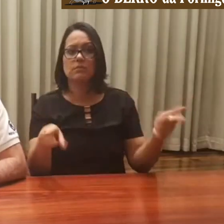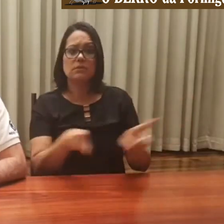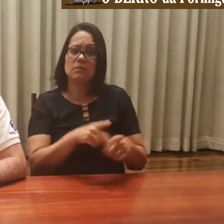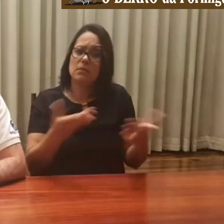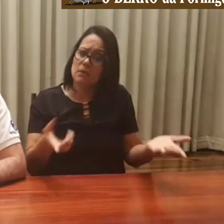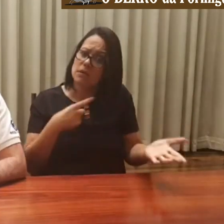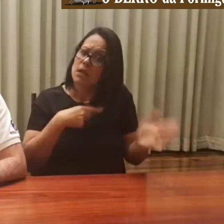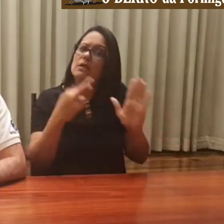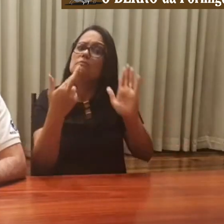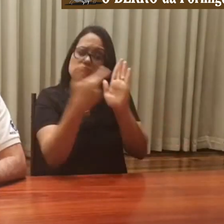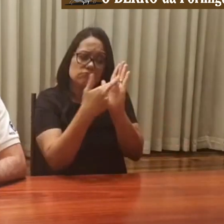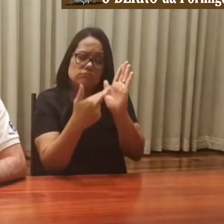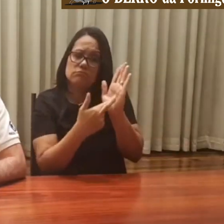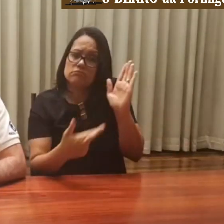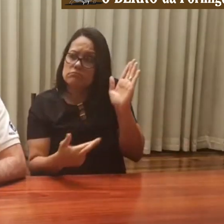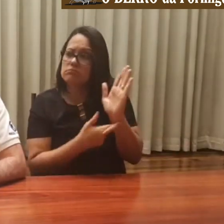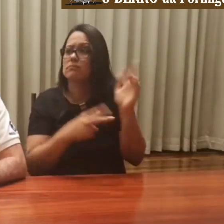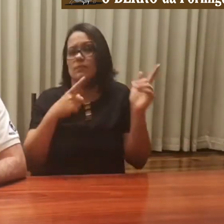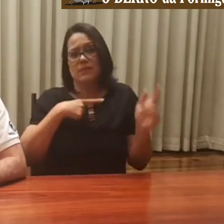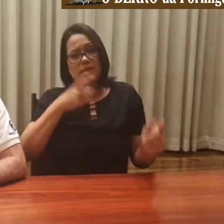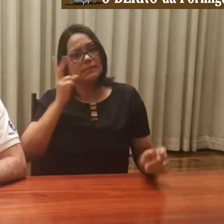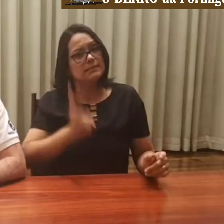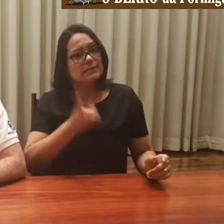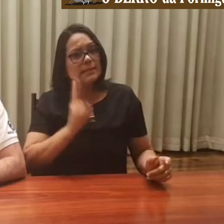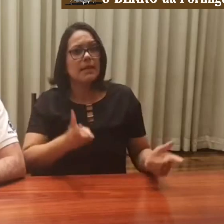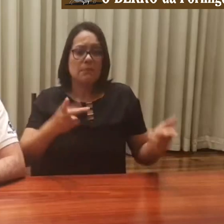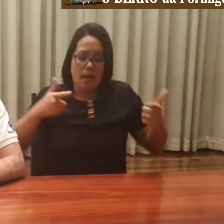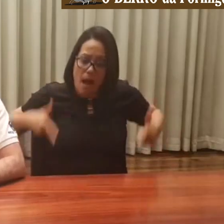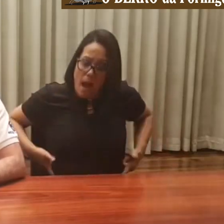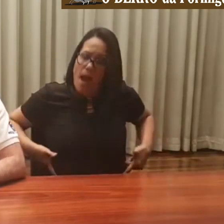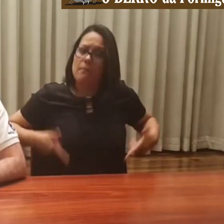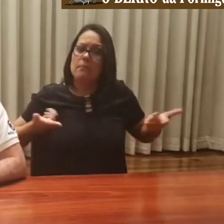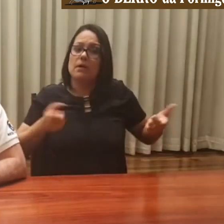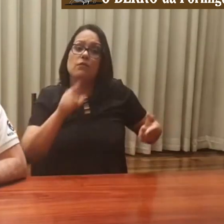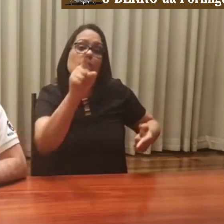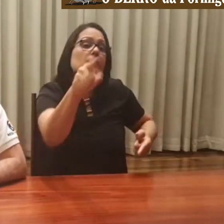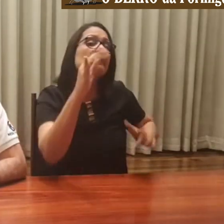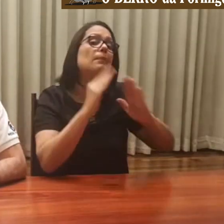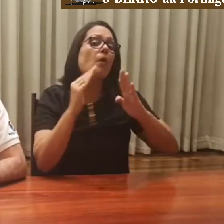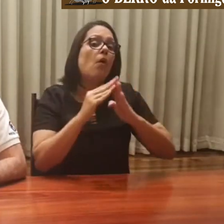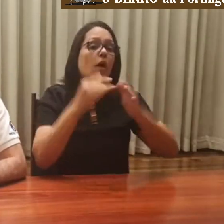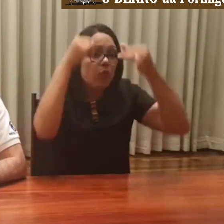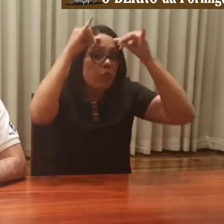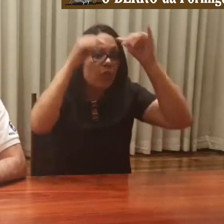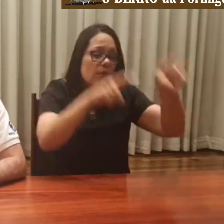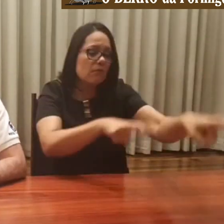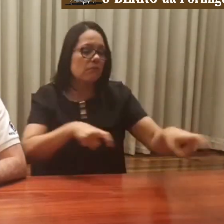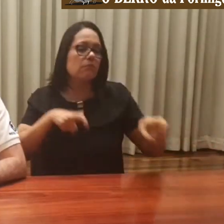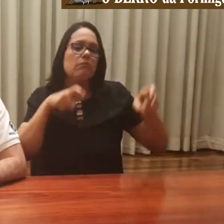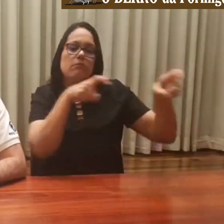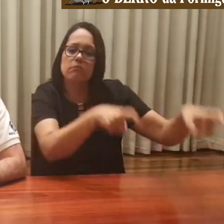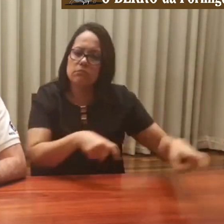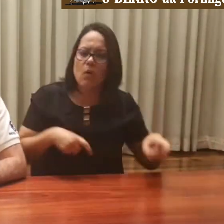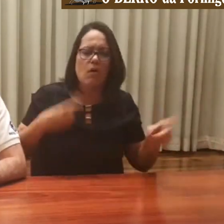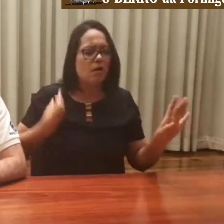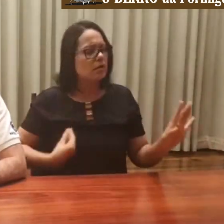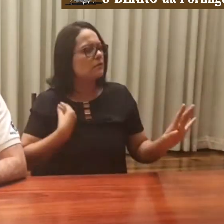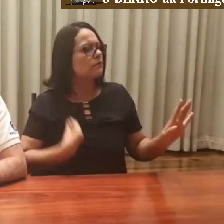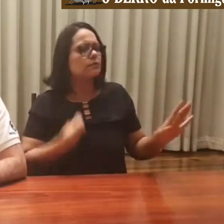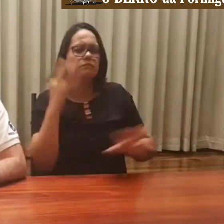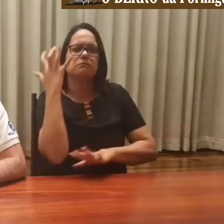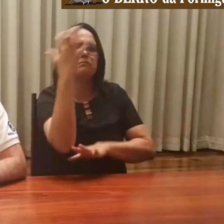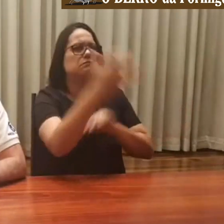critérios, o porte de arma de fogo também. Então você que está no campo, por exemplo, você que é um fazendeiro, um sitiante, você